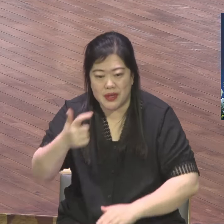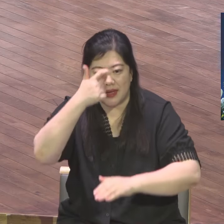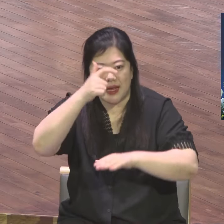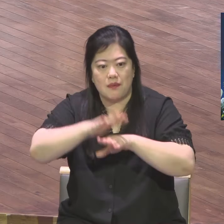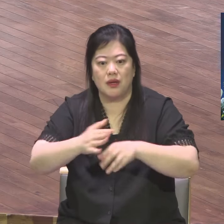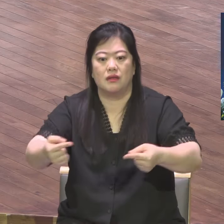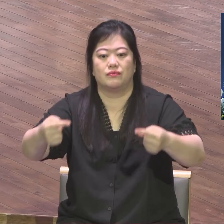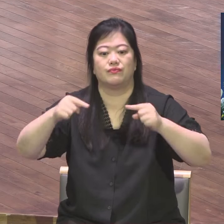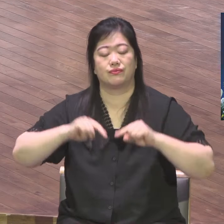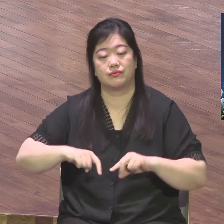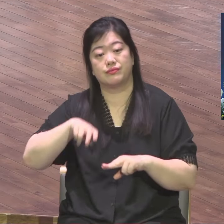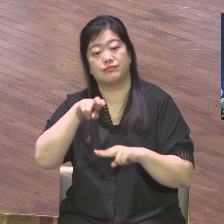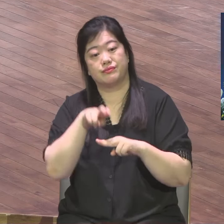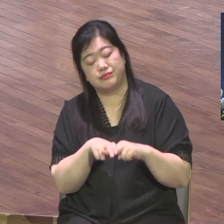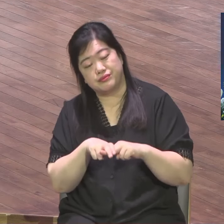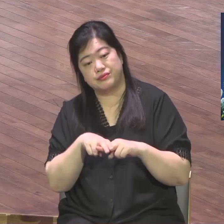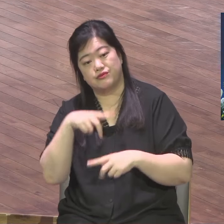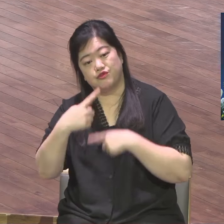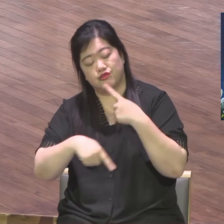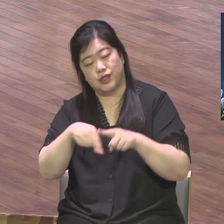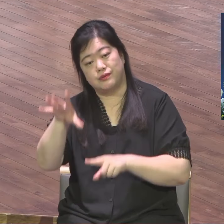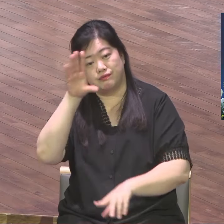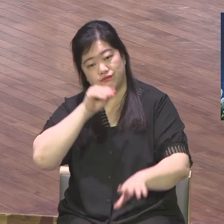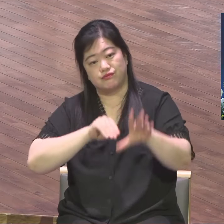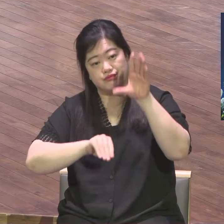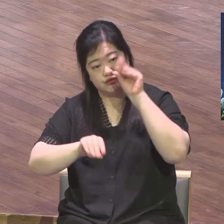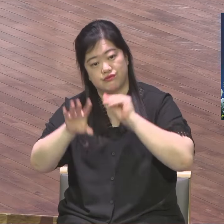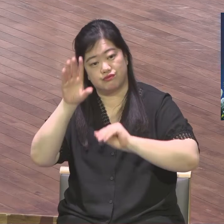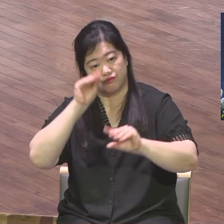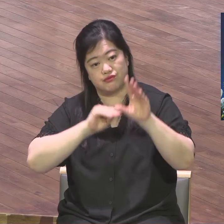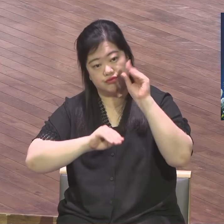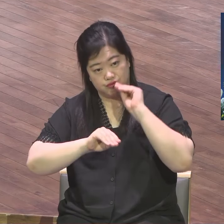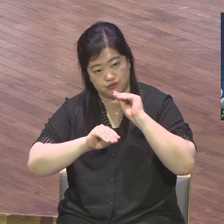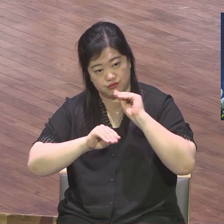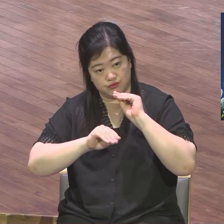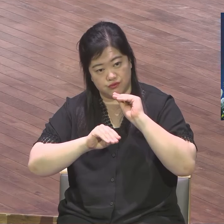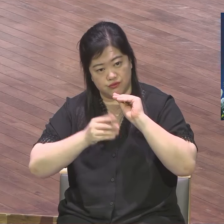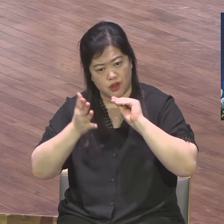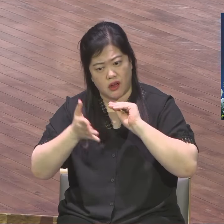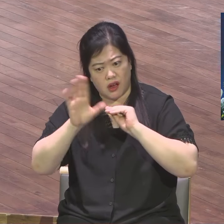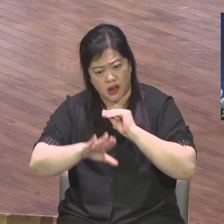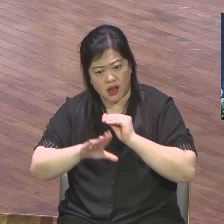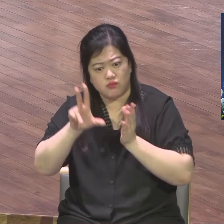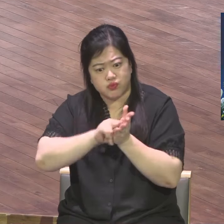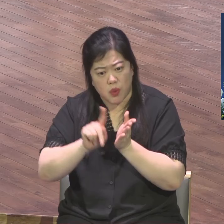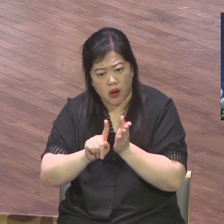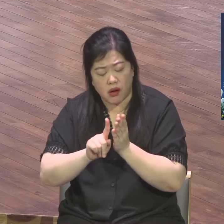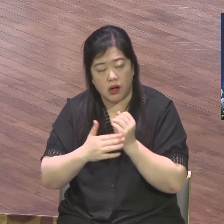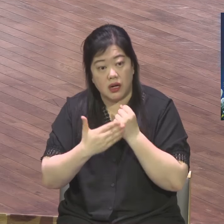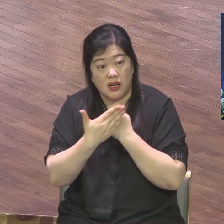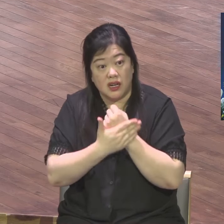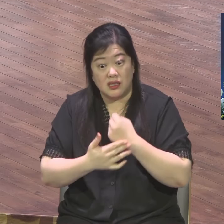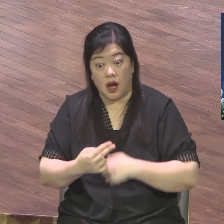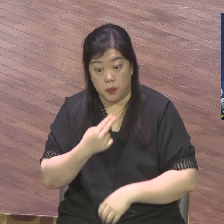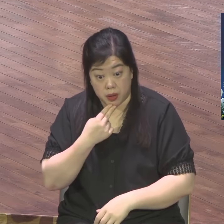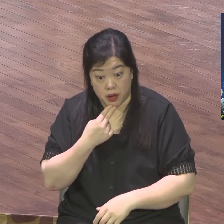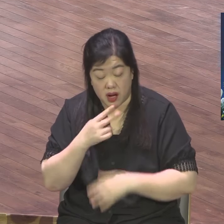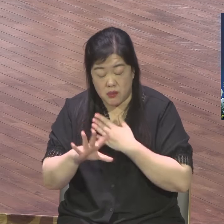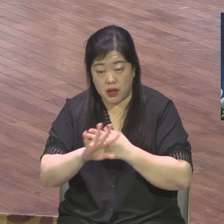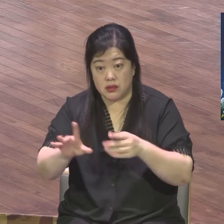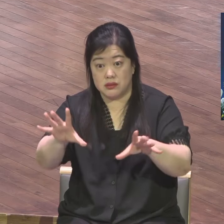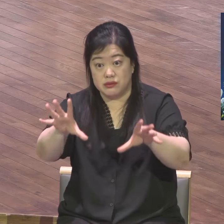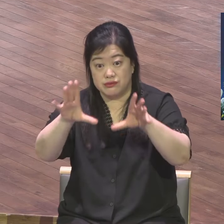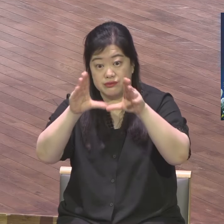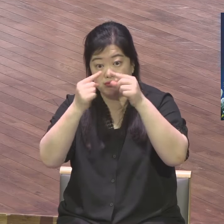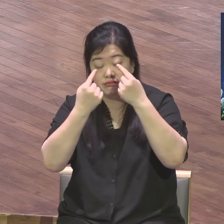말씀 망대가 삶 속에 없어요. 말씀에 이끄는 삶을 살지 못해요. 자기 절제를 하지 못해.